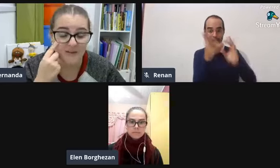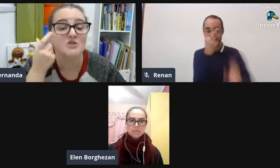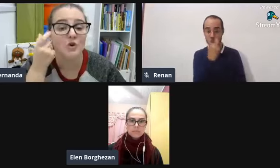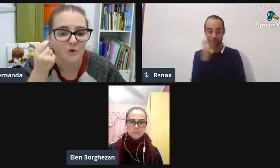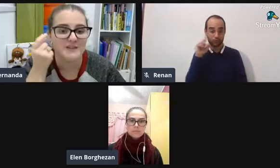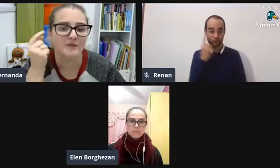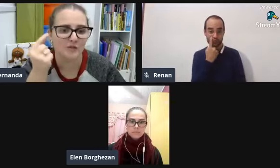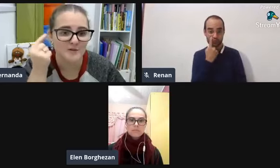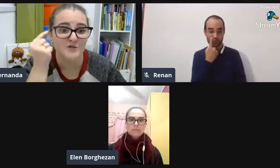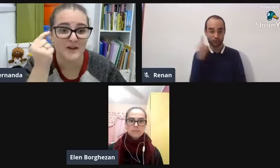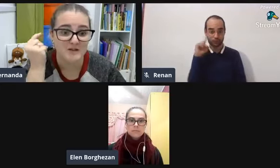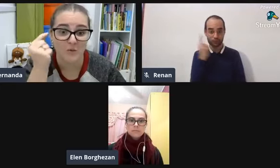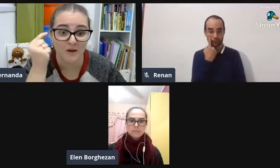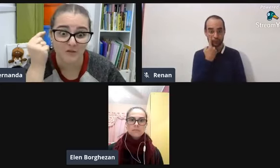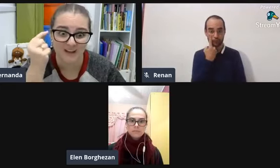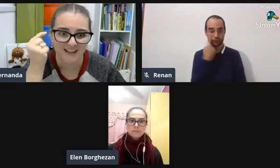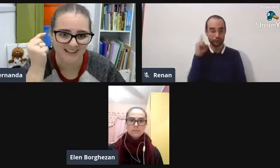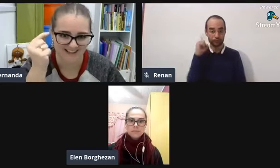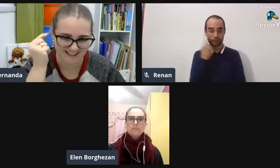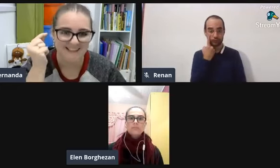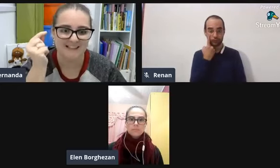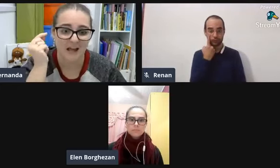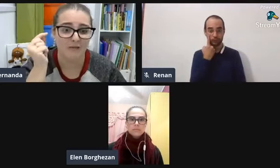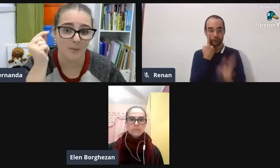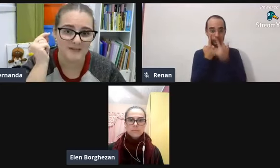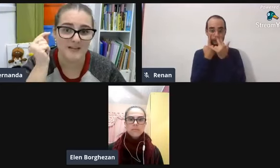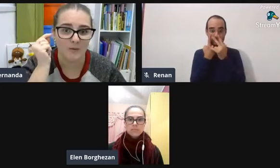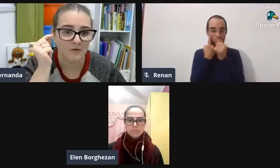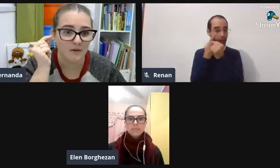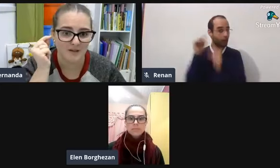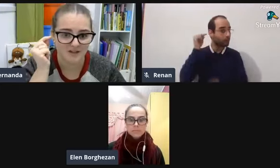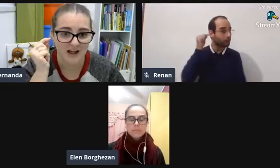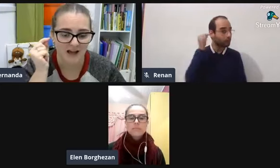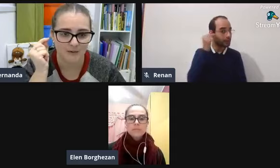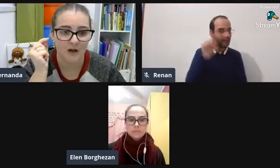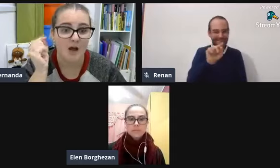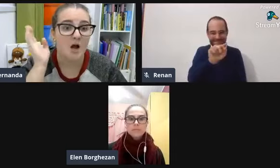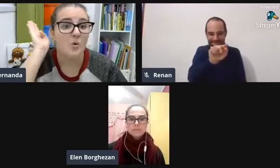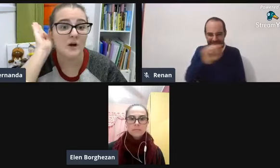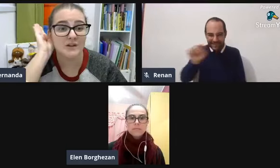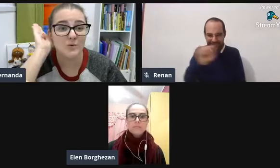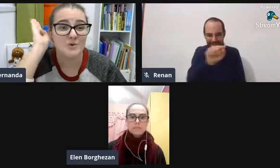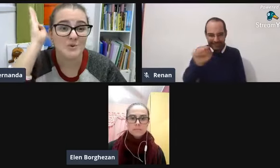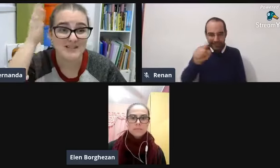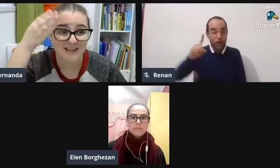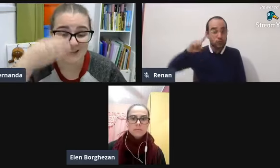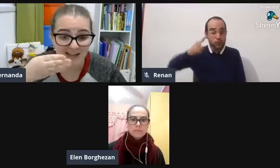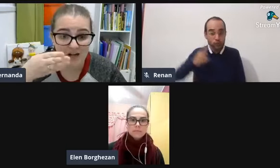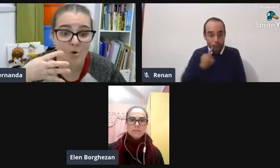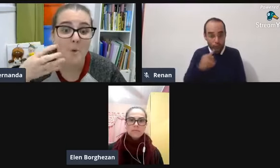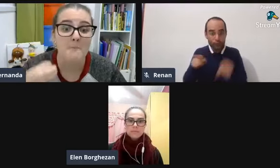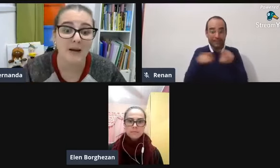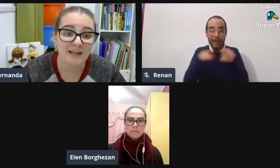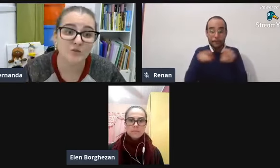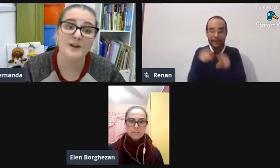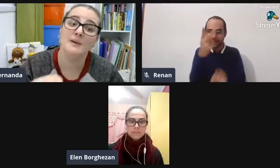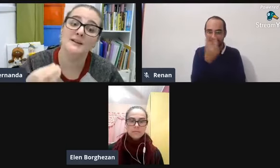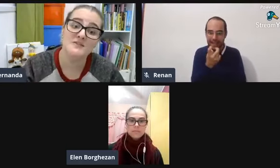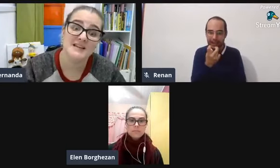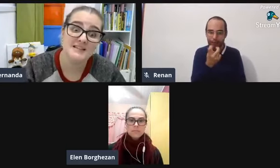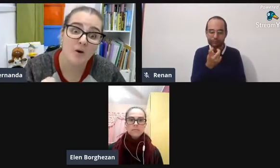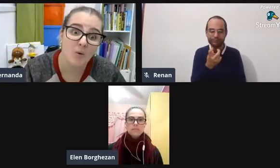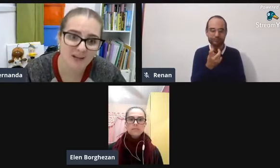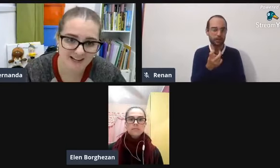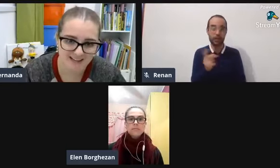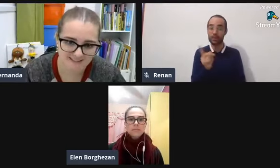surdo-cego. Estou usando como se eu tivesse um hífen aqui, né? Vamos pensar um hífen imaginário. Quando eu uso esse aqui, eu compreendo que é